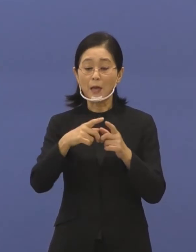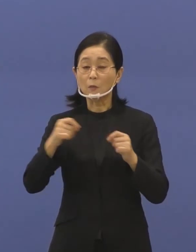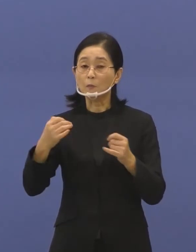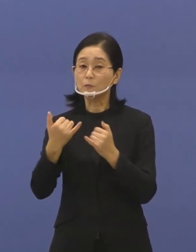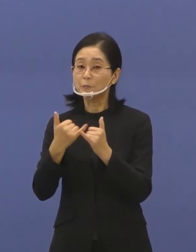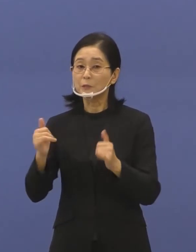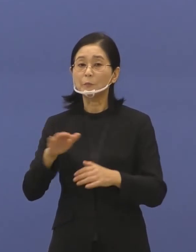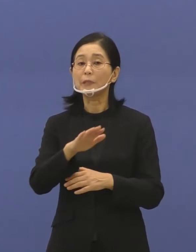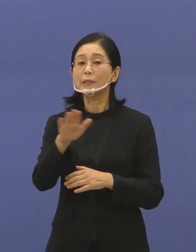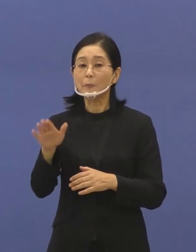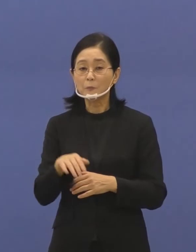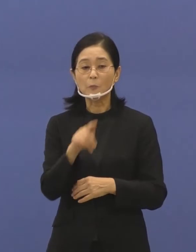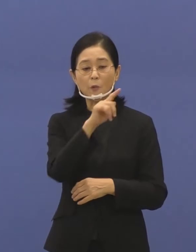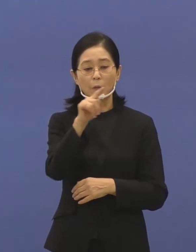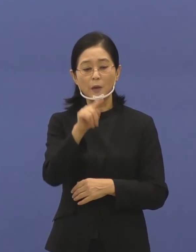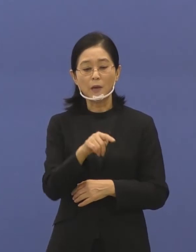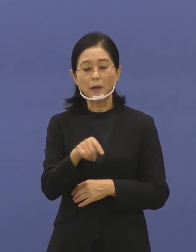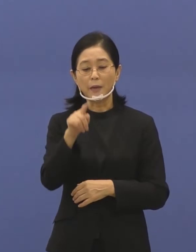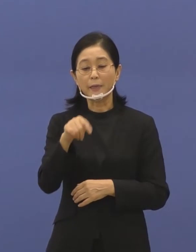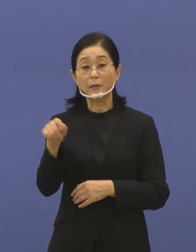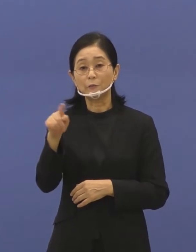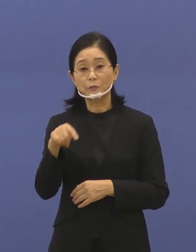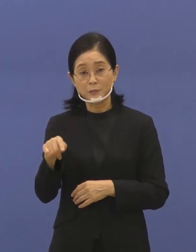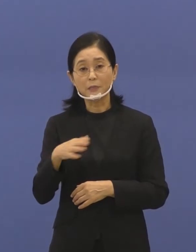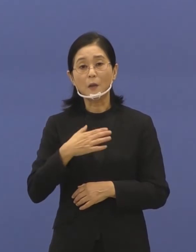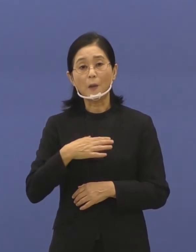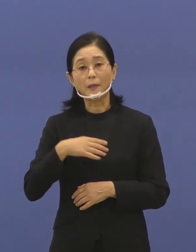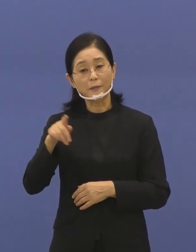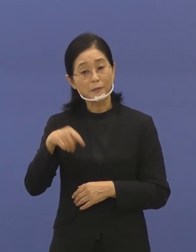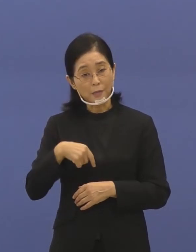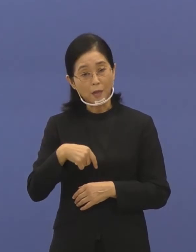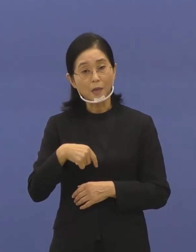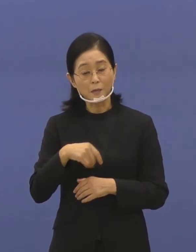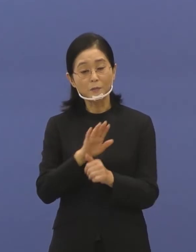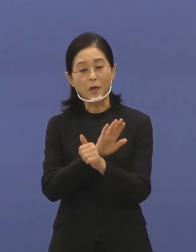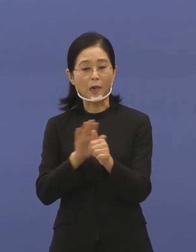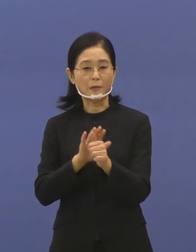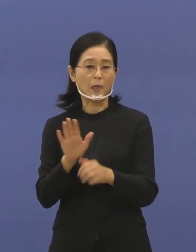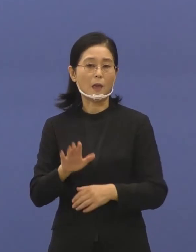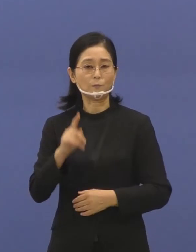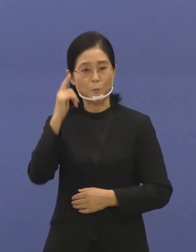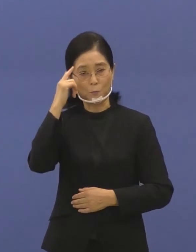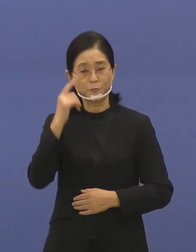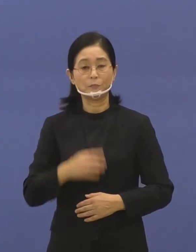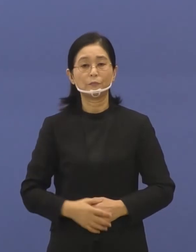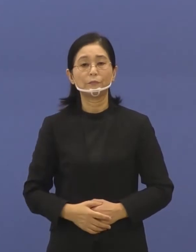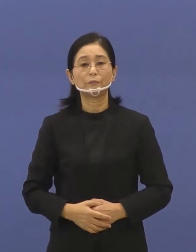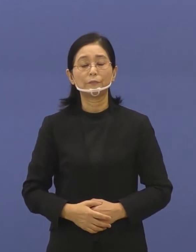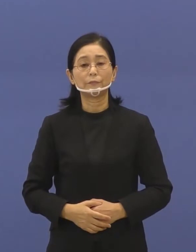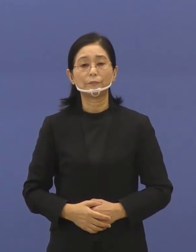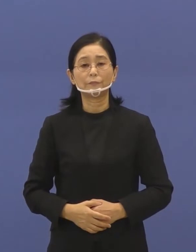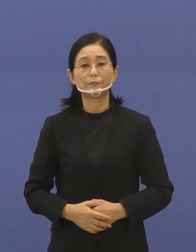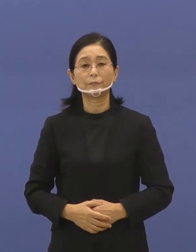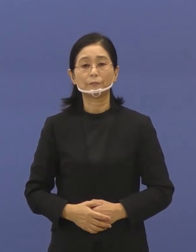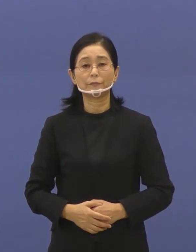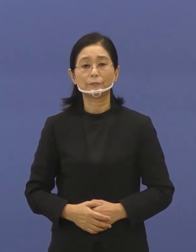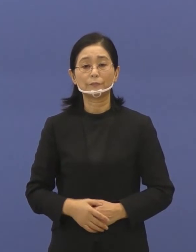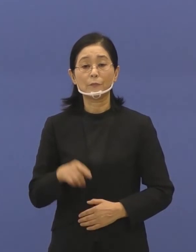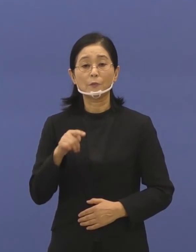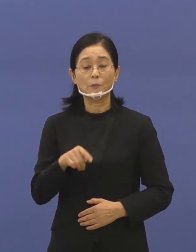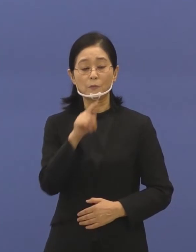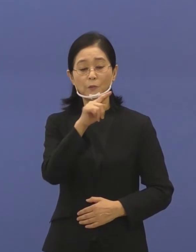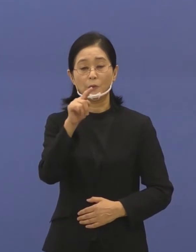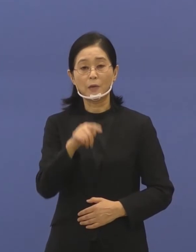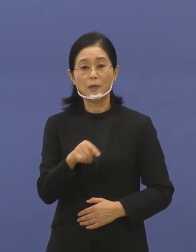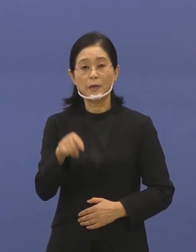られるようになってきているということがこう背景にあるんだと思います。やはり国民的な